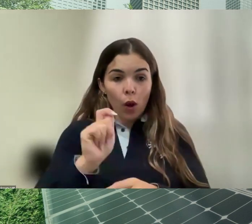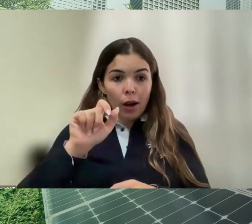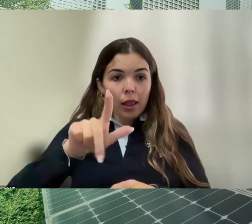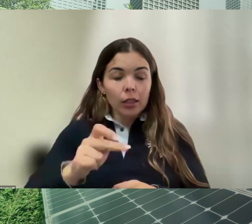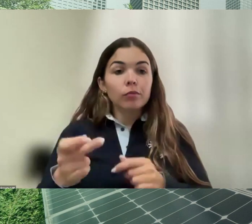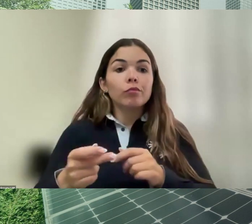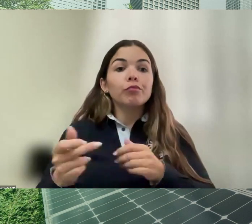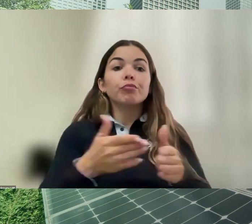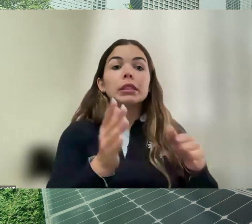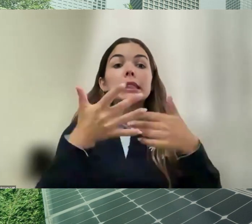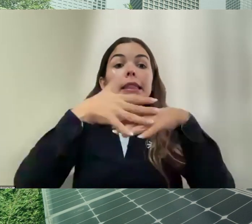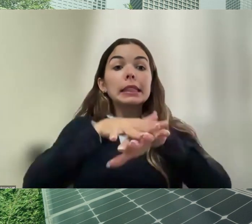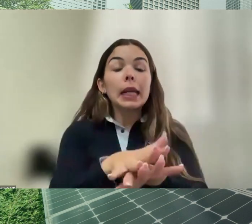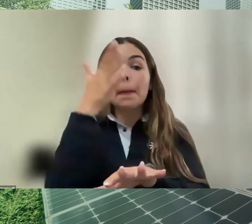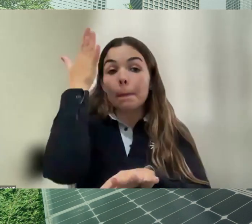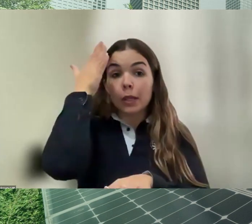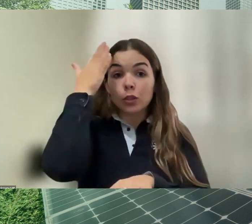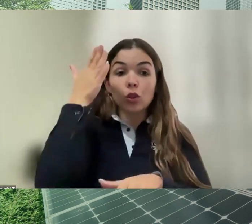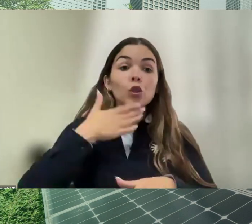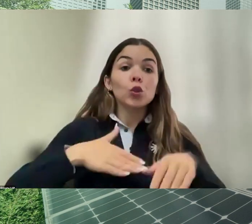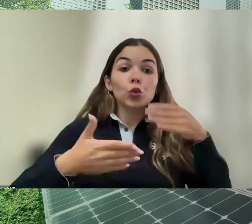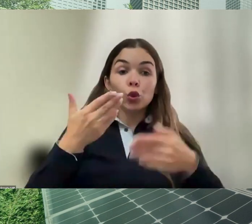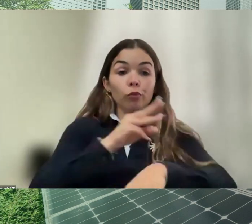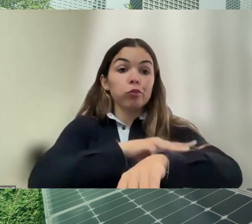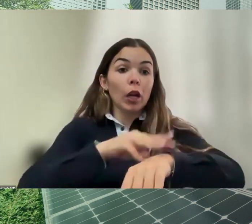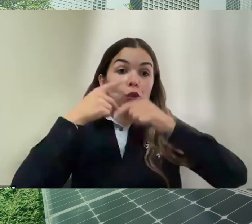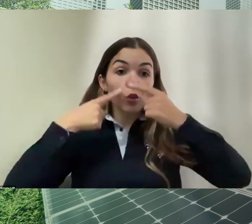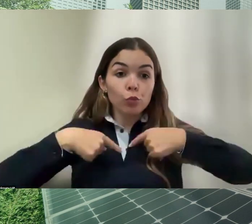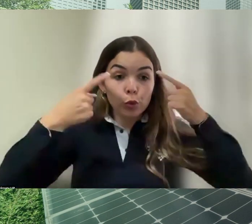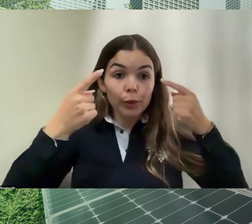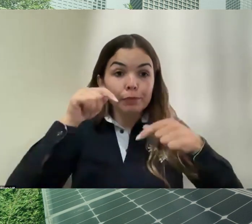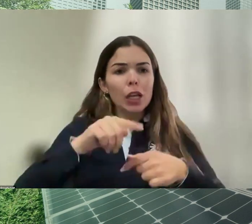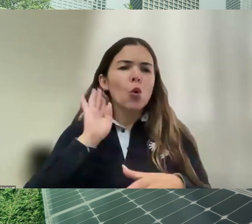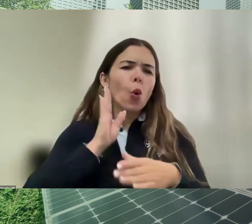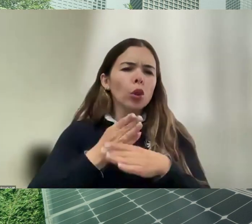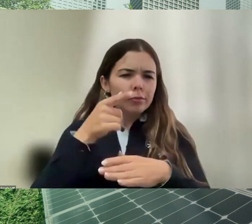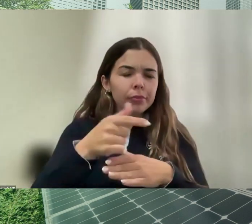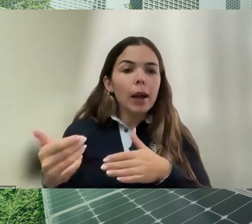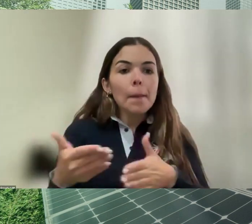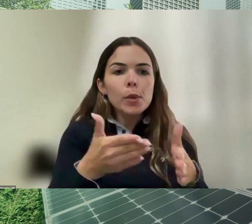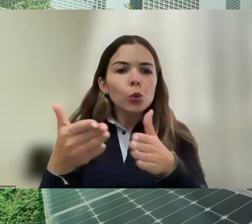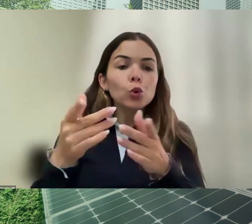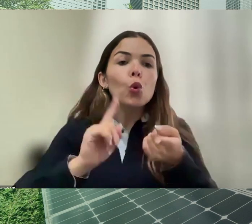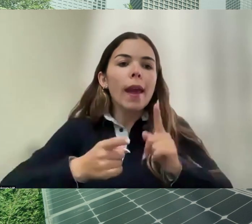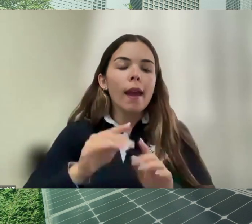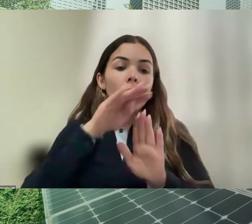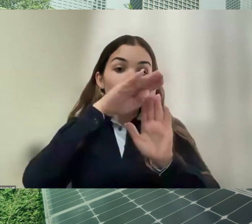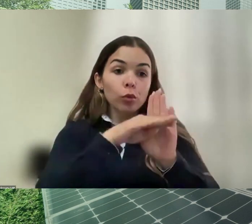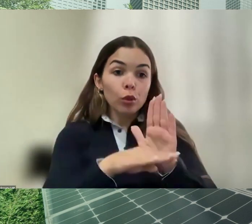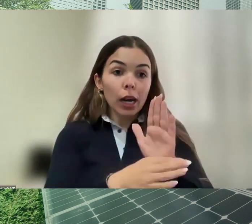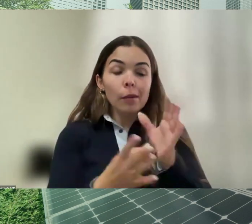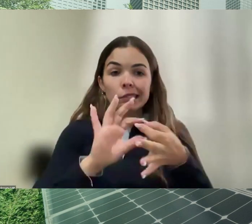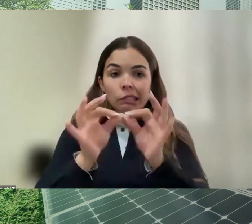de Capacitação para a Sustentabilidade na Administração Pública. Este último, o percurso, que é um programa que articula